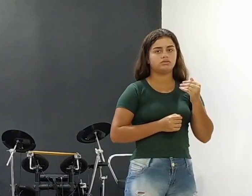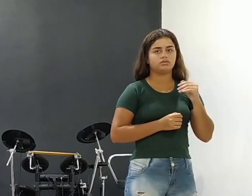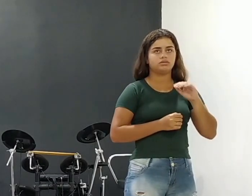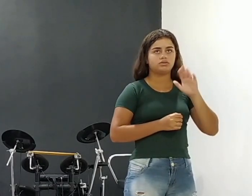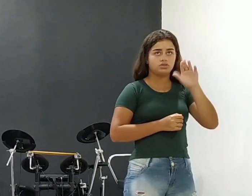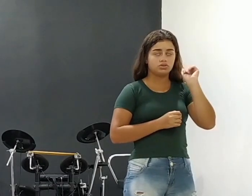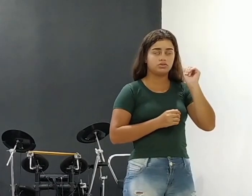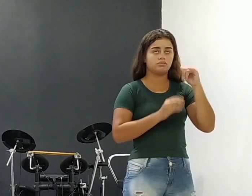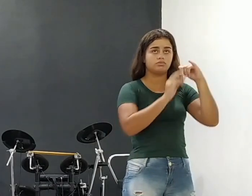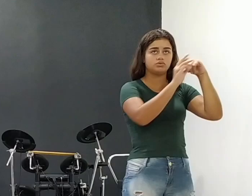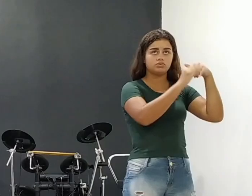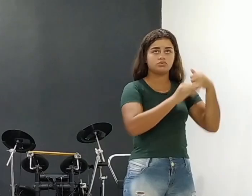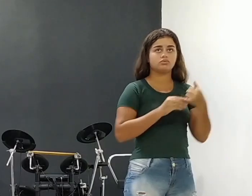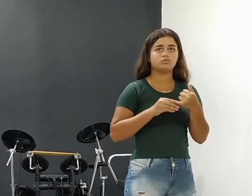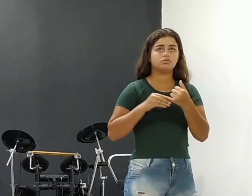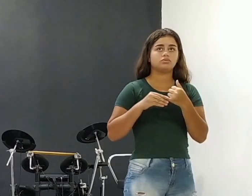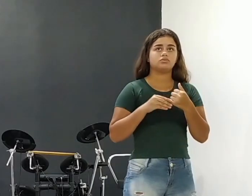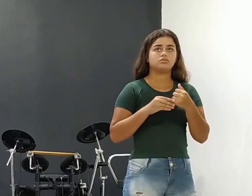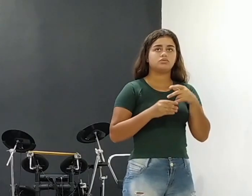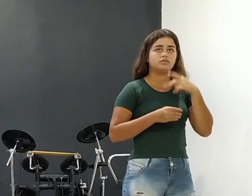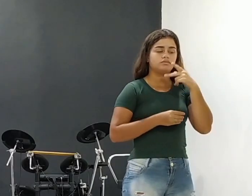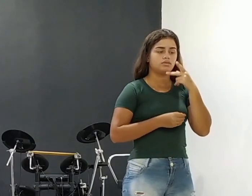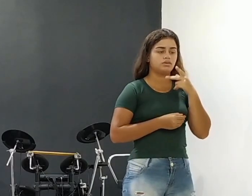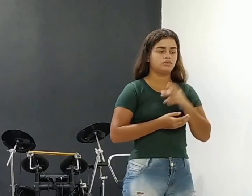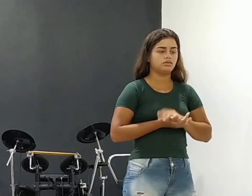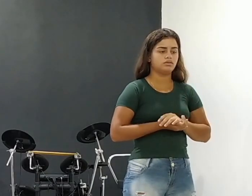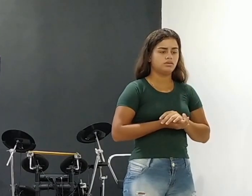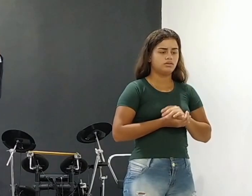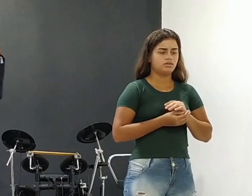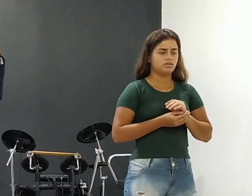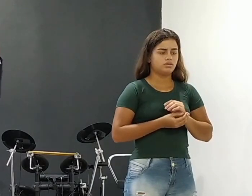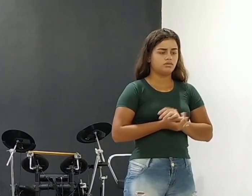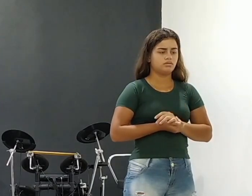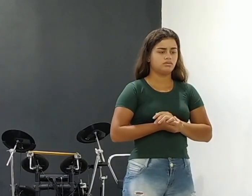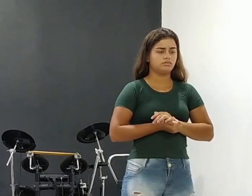Josué, quer ver Jericó cair?